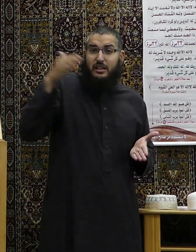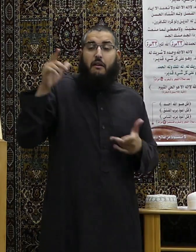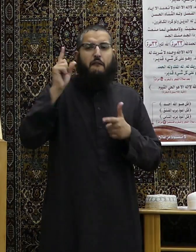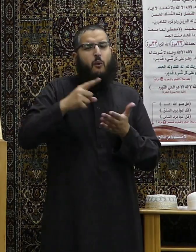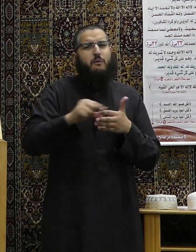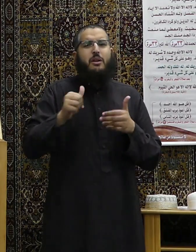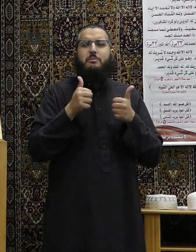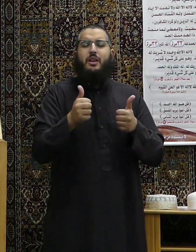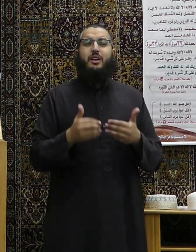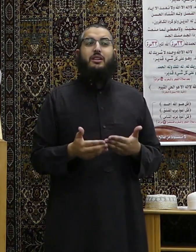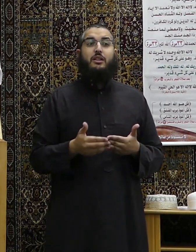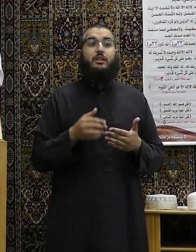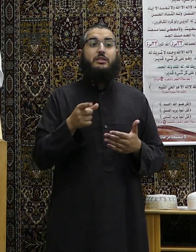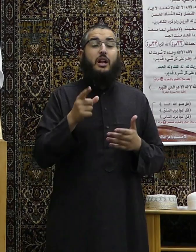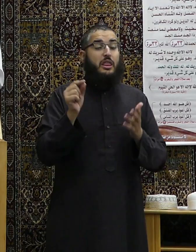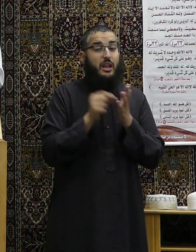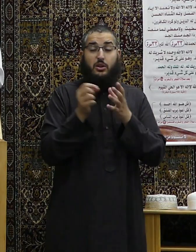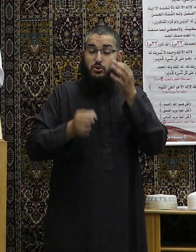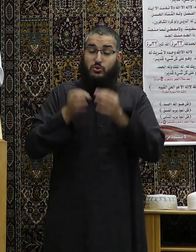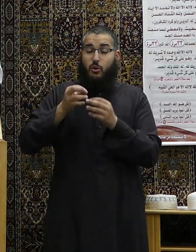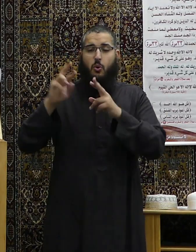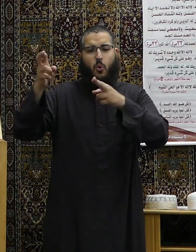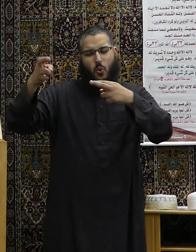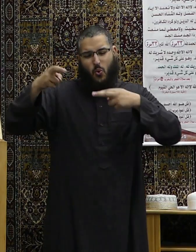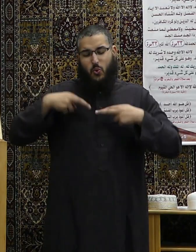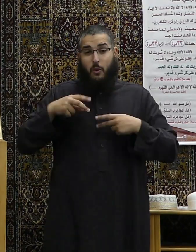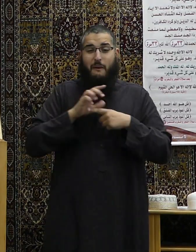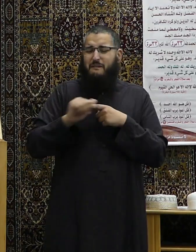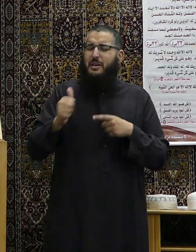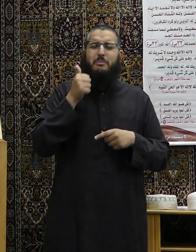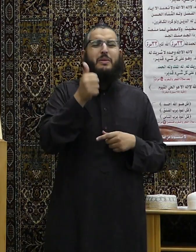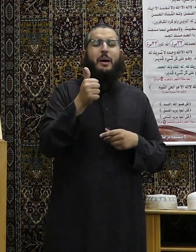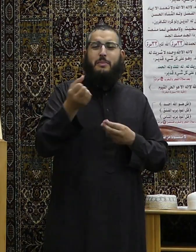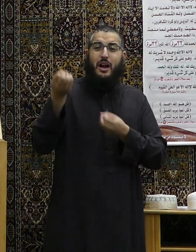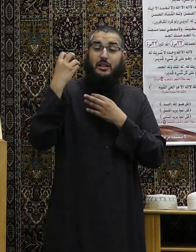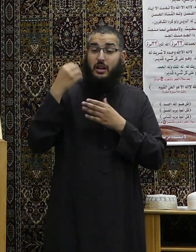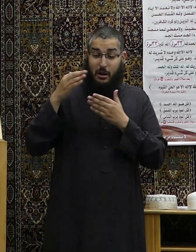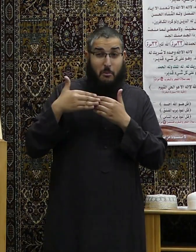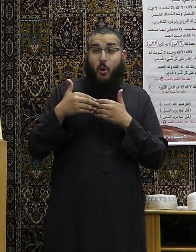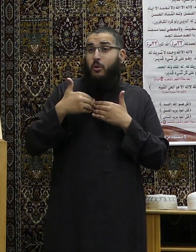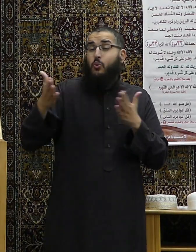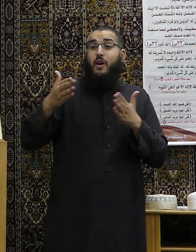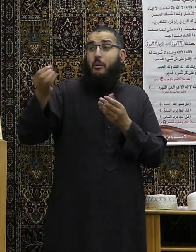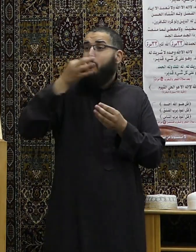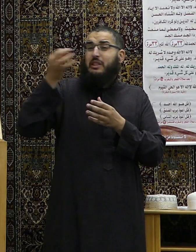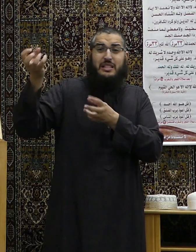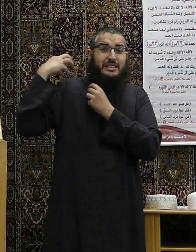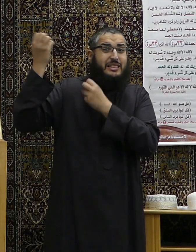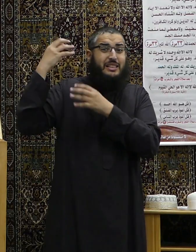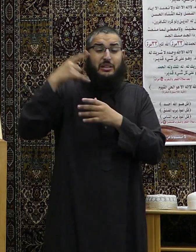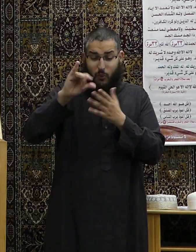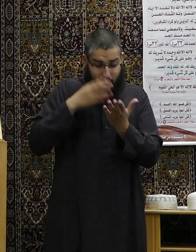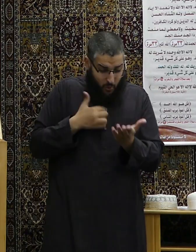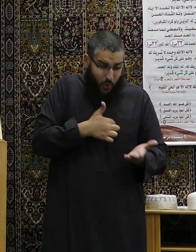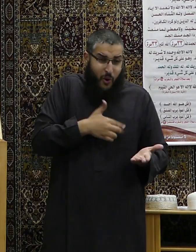le bien. Il n'y a que ça que tu vas récolter yawm al-qiyam. Fais le bien. Les portes du bien sont ouvertes, walillahi alhamd. Si tu es